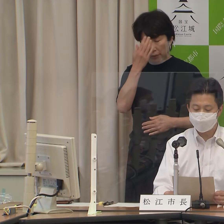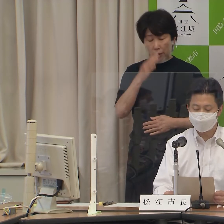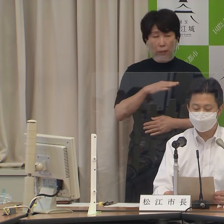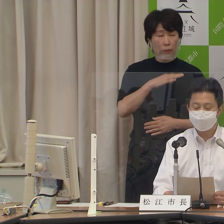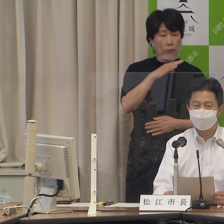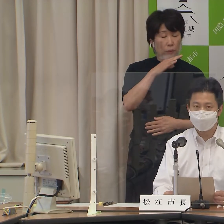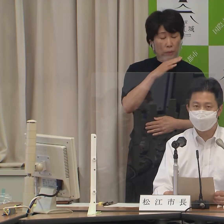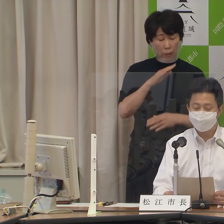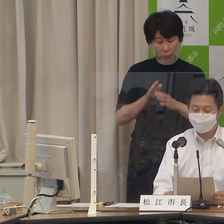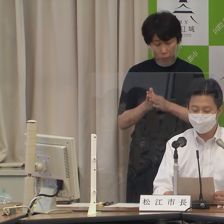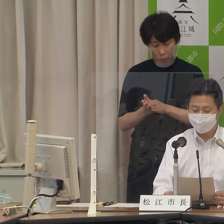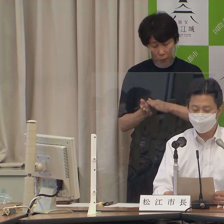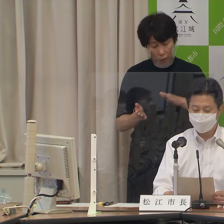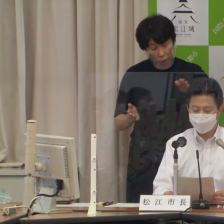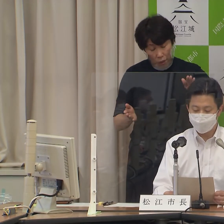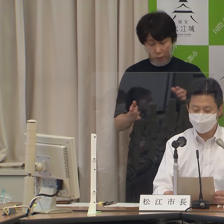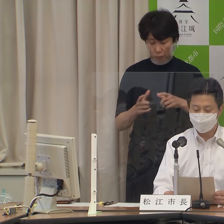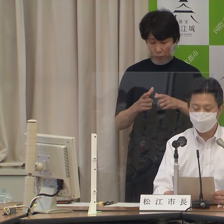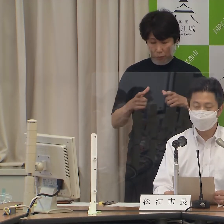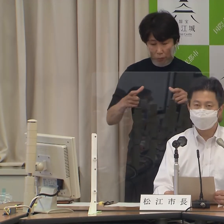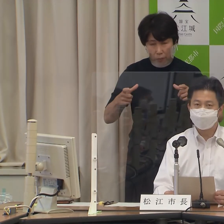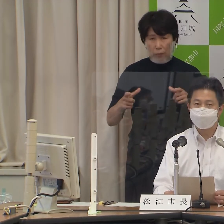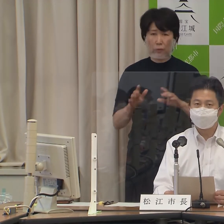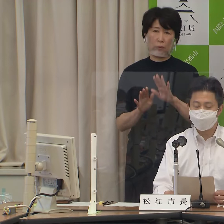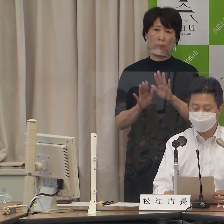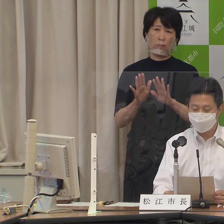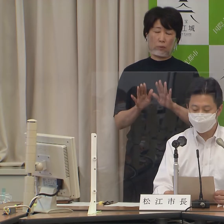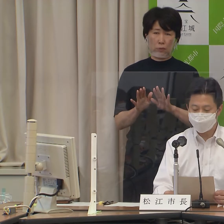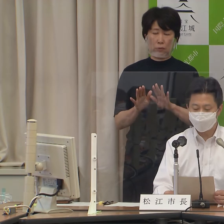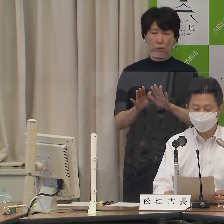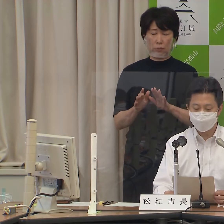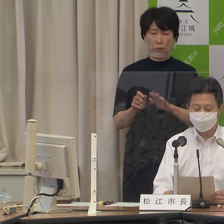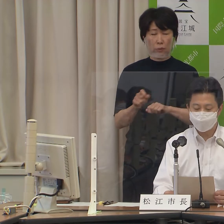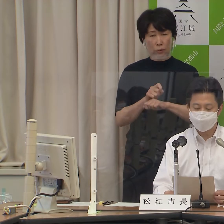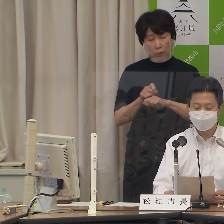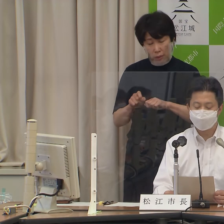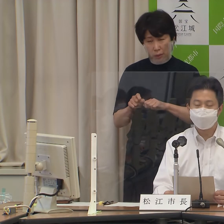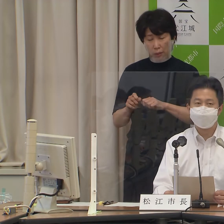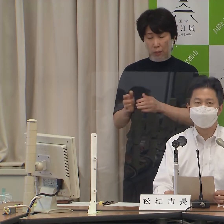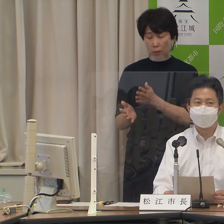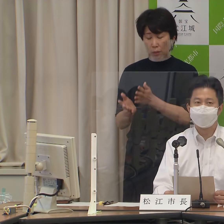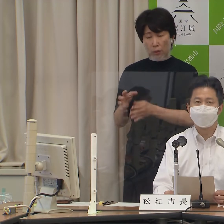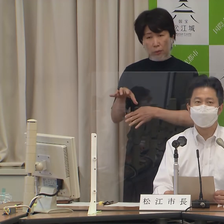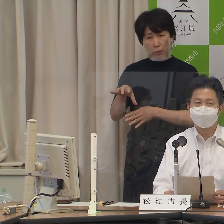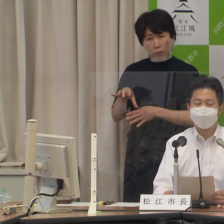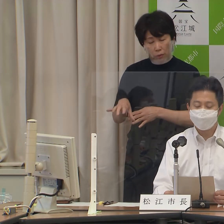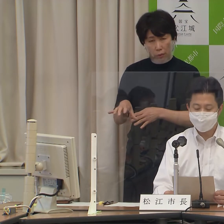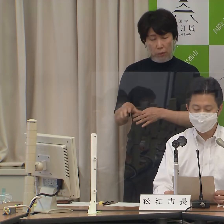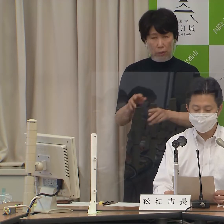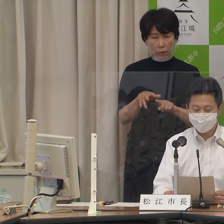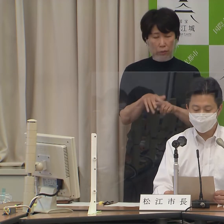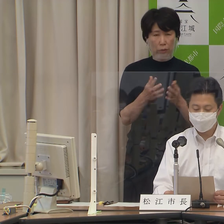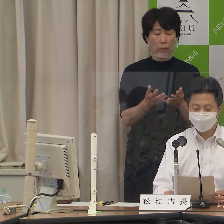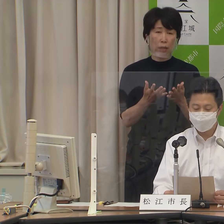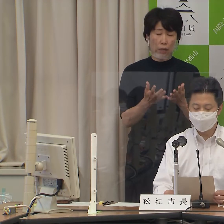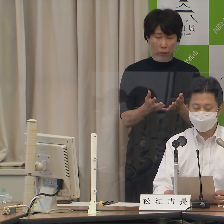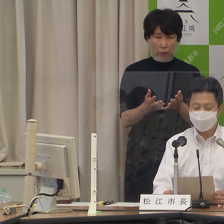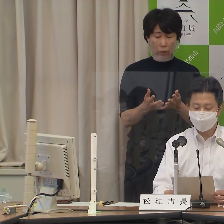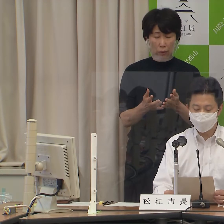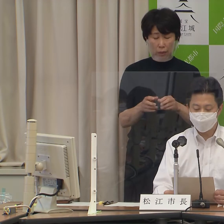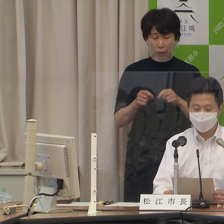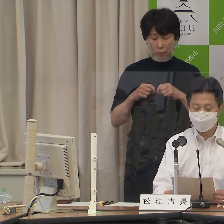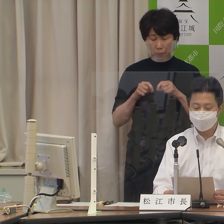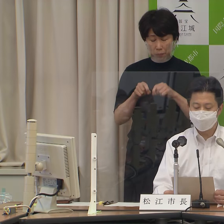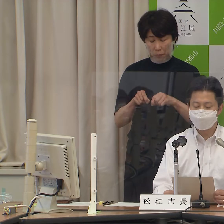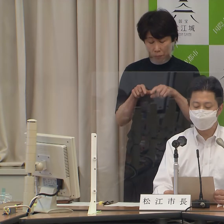増加が続いており、特に保育施設や学校でのクラスターの発生などによって19歳